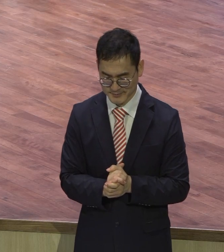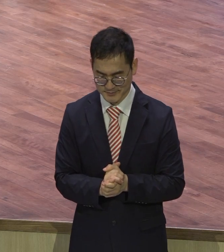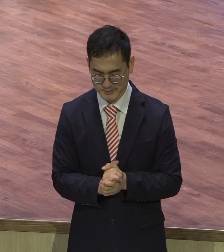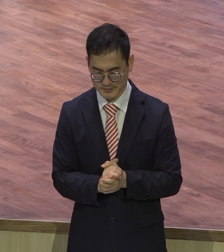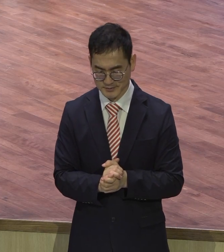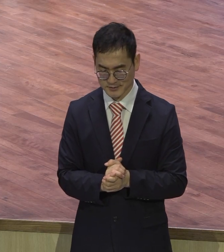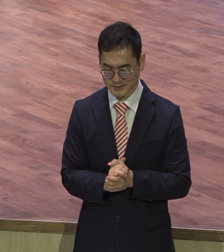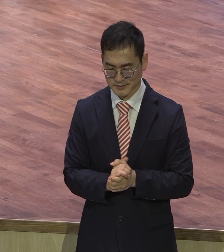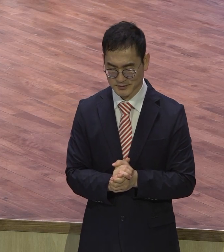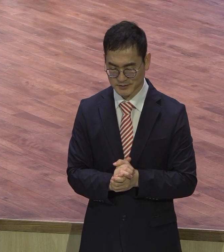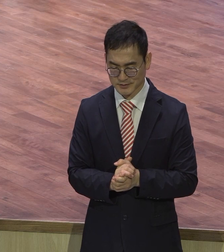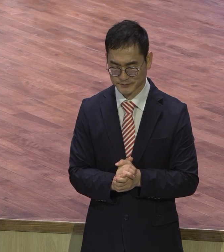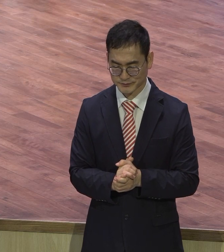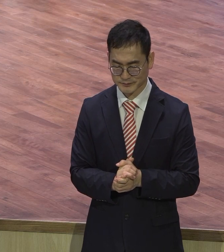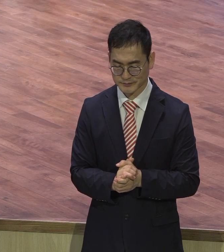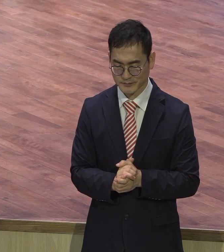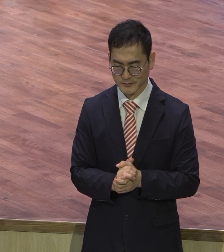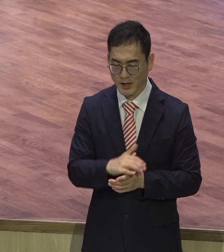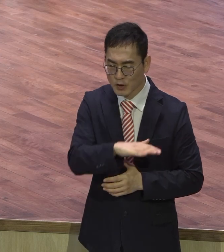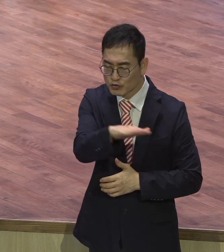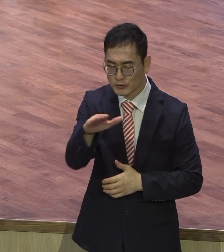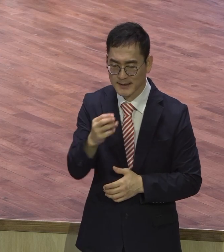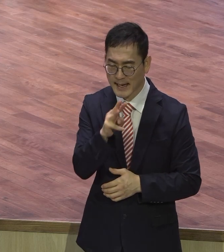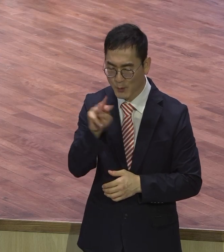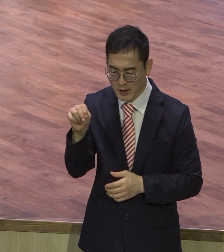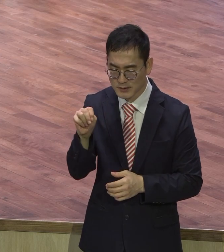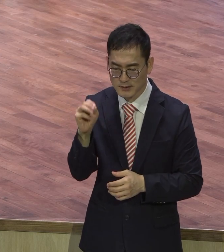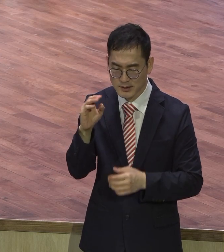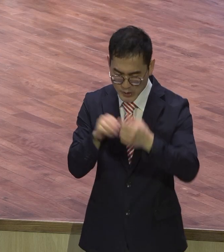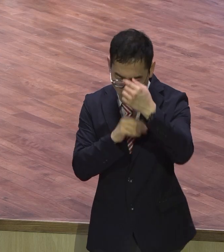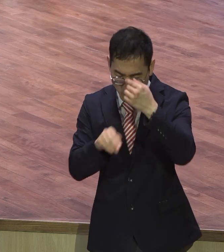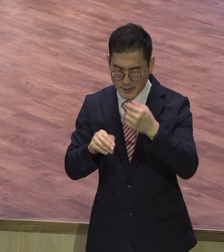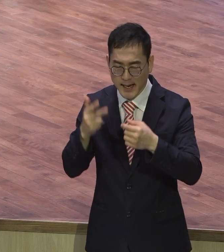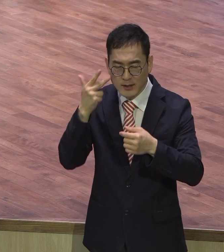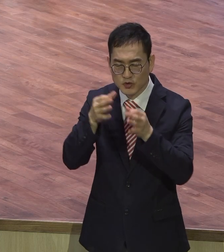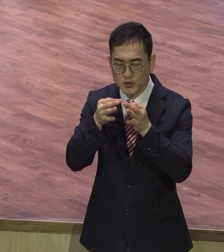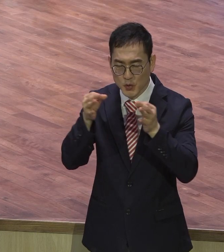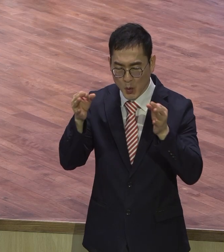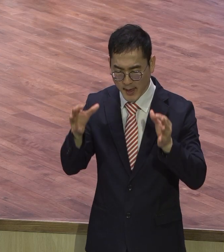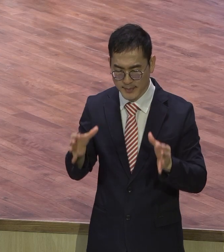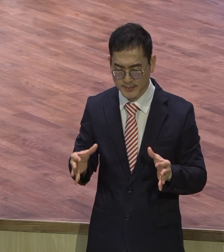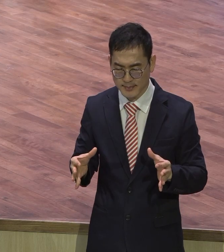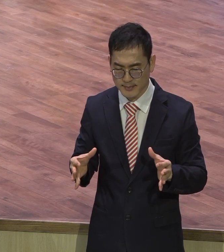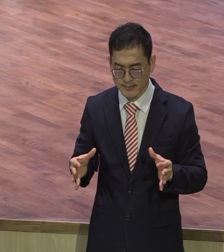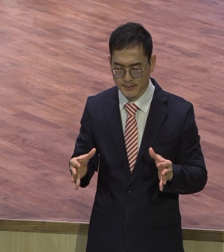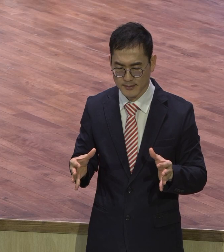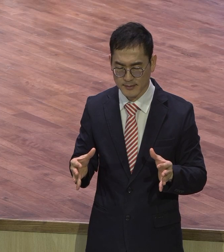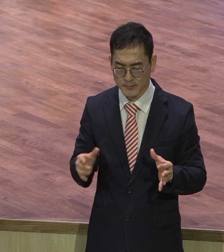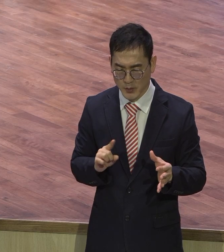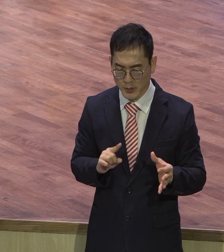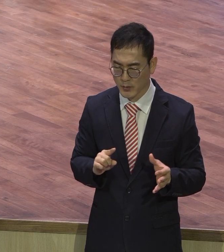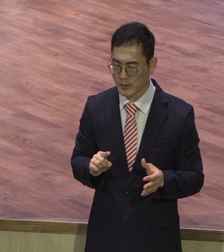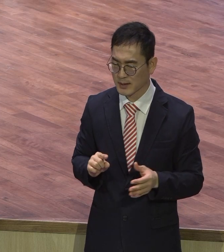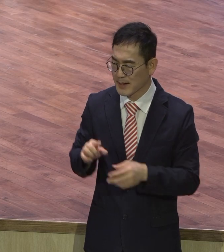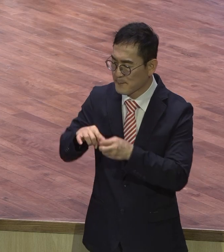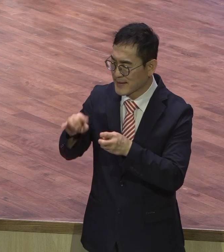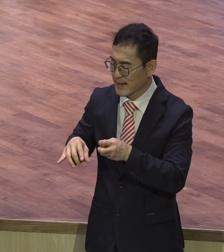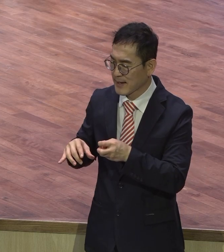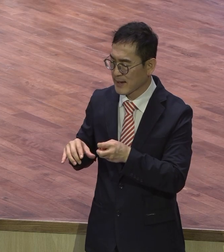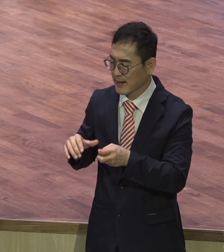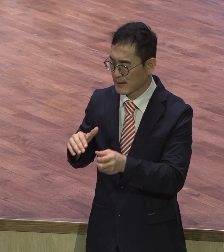성도들 이번 한 주간도 하나님께서 마태를 부르셔서 제대로 삼으시고 그